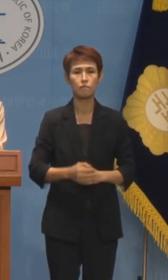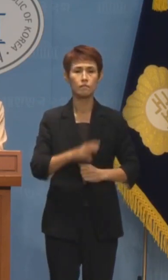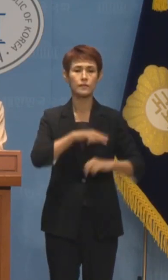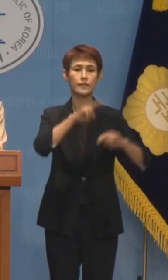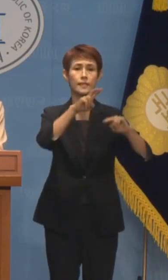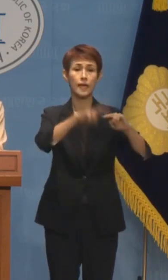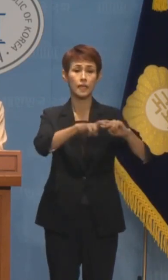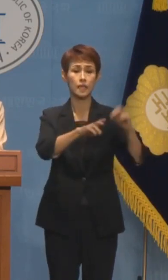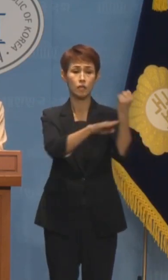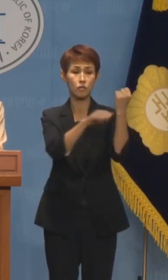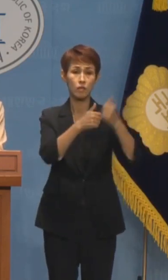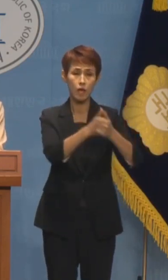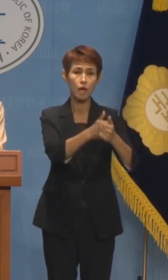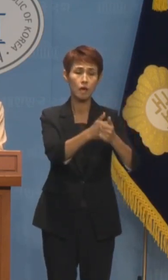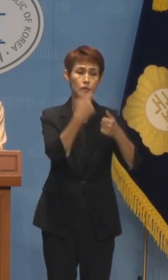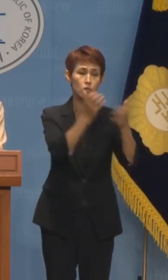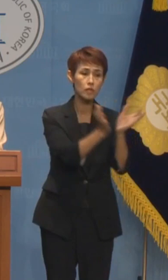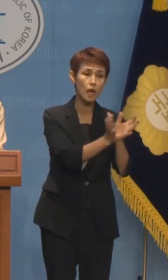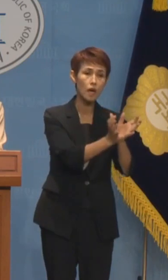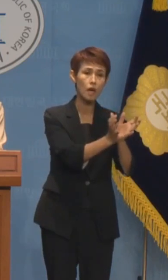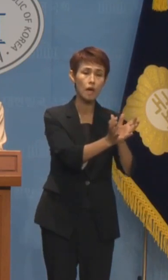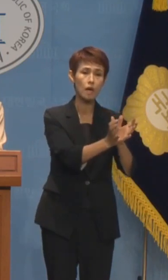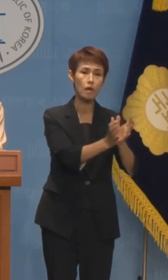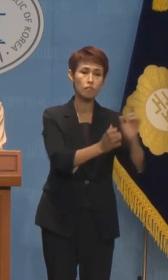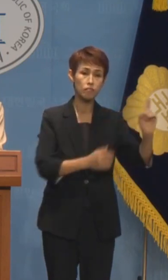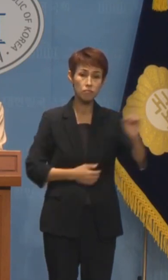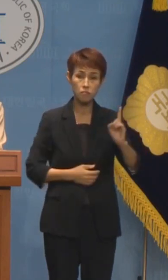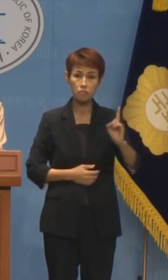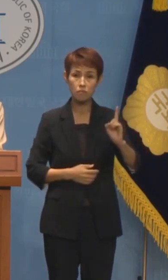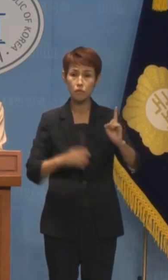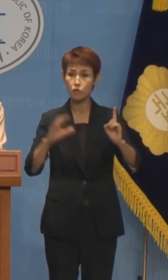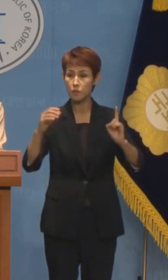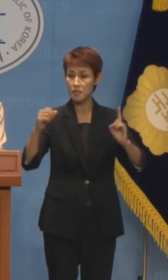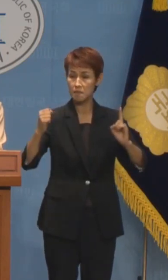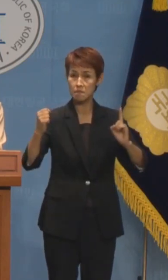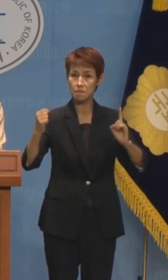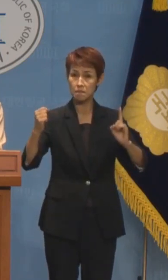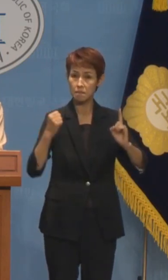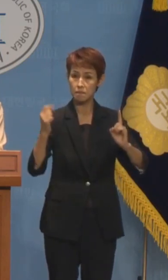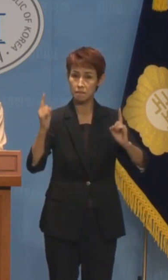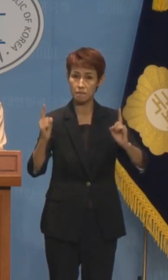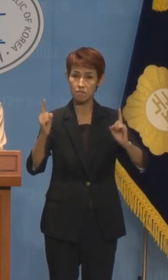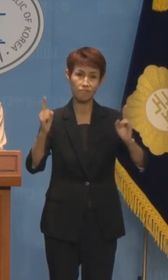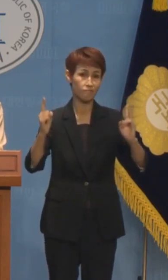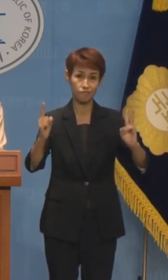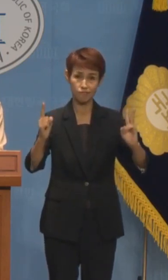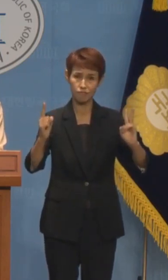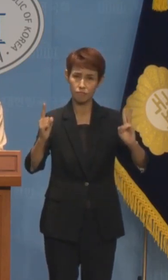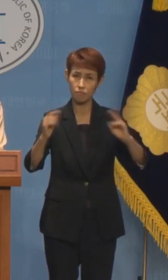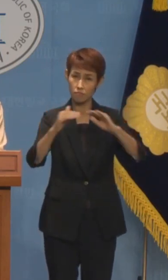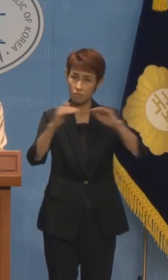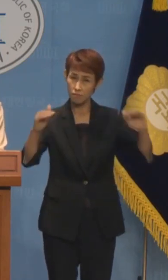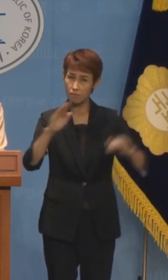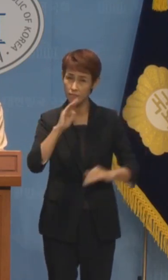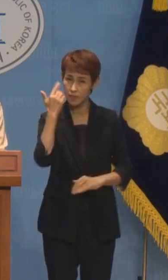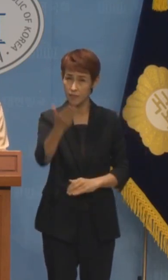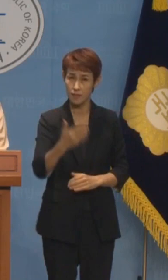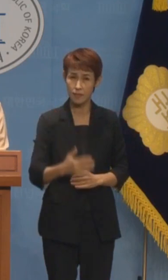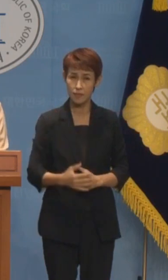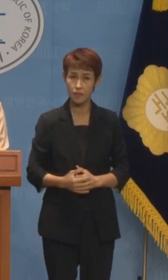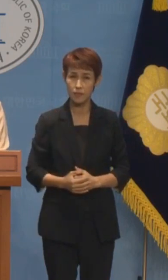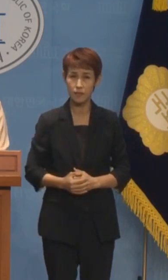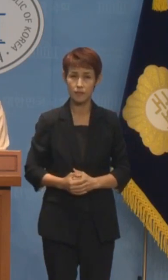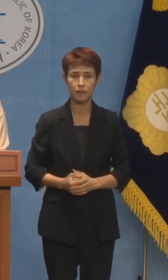따라서 민주당 패널이 국민의 힘 패널보다 두 배 가까이 많은 분량을 할해 받는다면 이것도 공정하다고 할